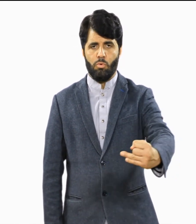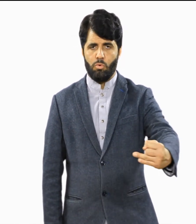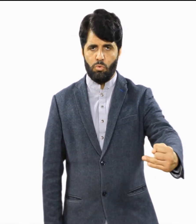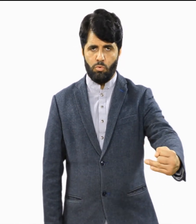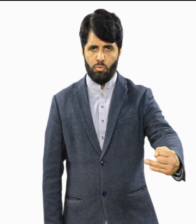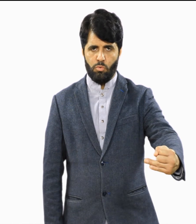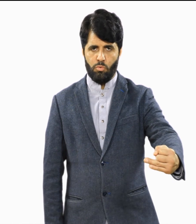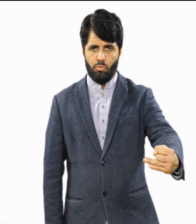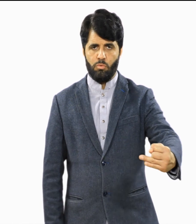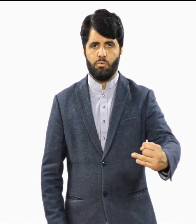خو